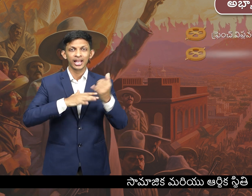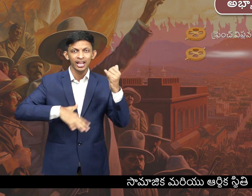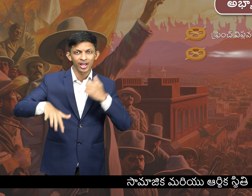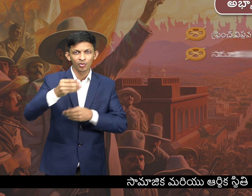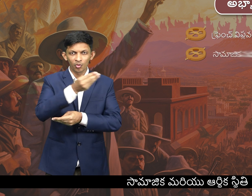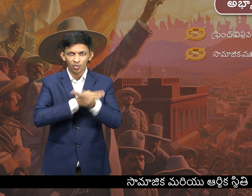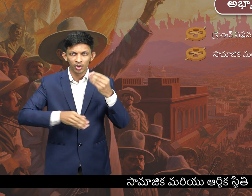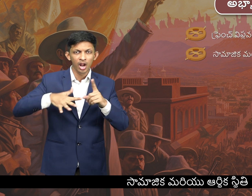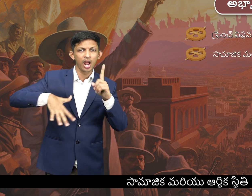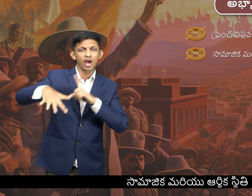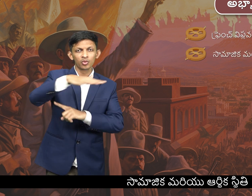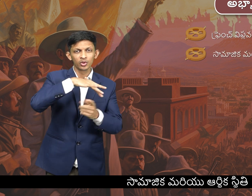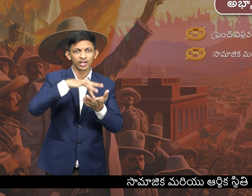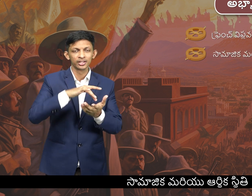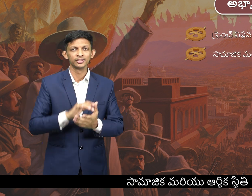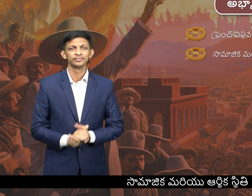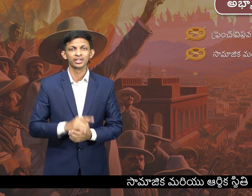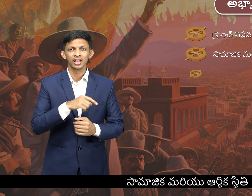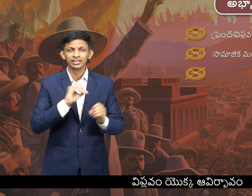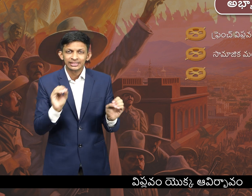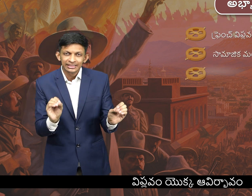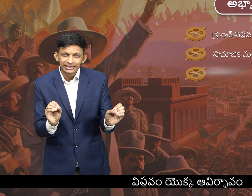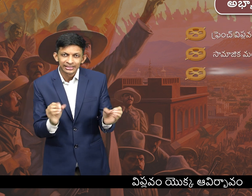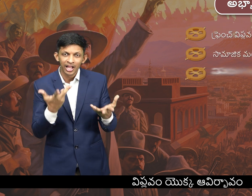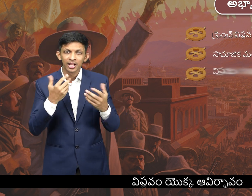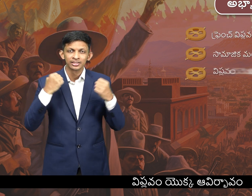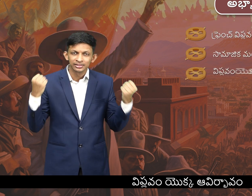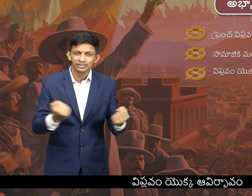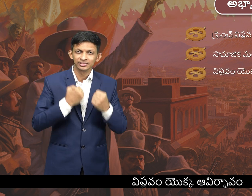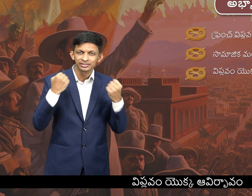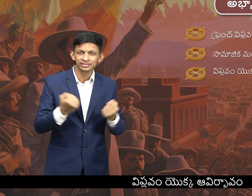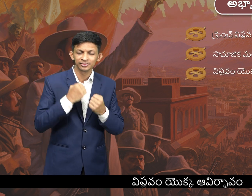సామాజిక మరియు ఆర్థిక స్థితి, విప్లవం యొక్క ఆవిర్భావం,